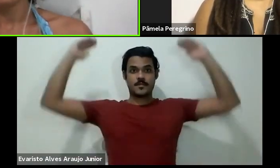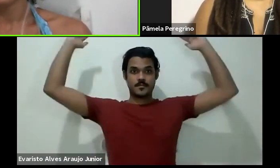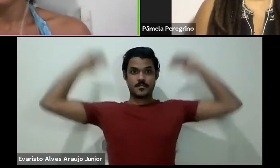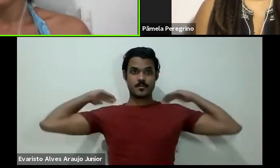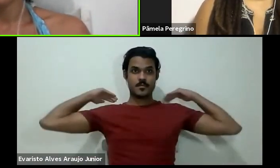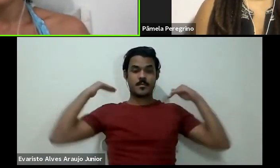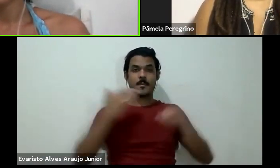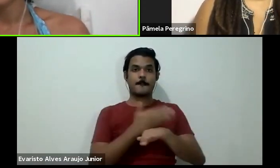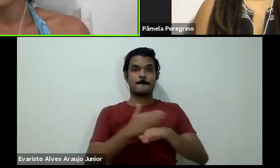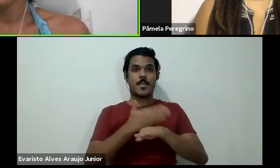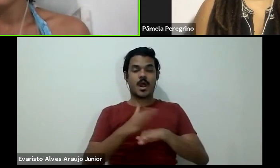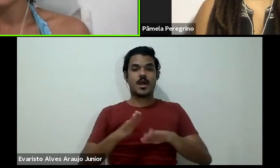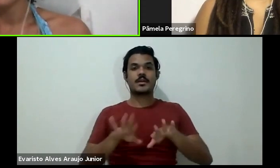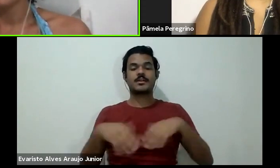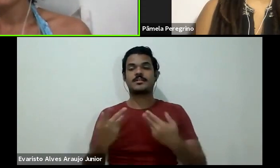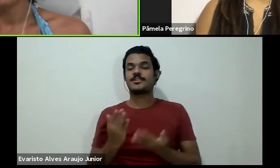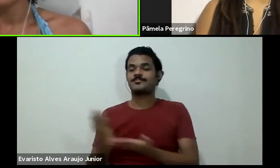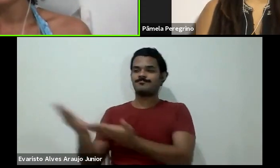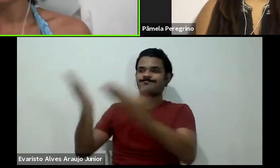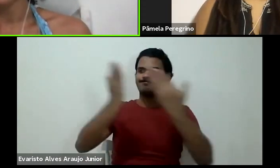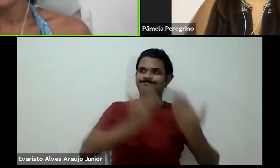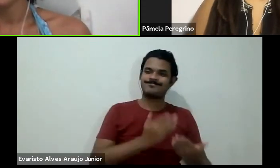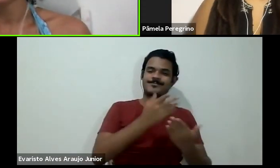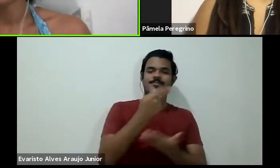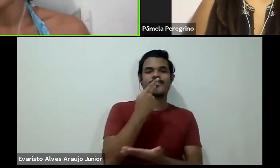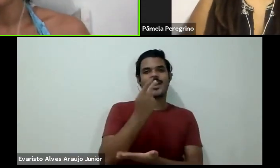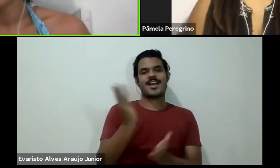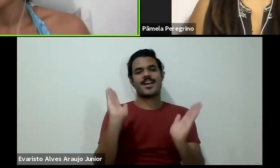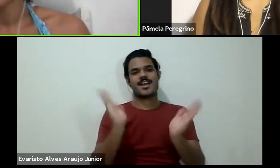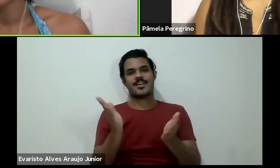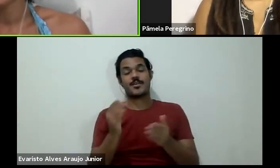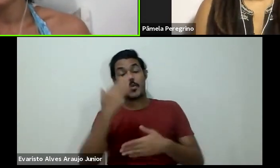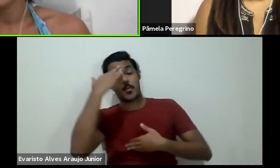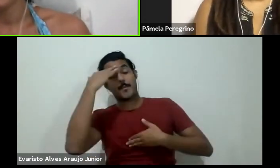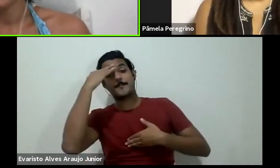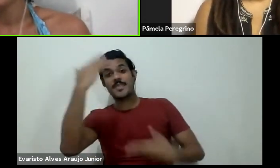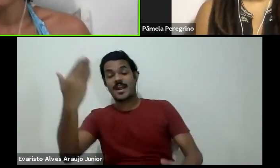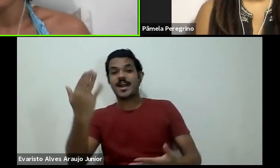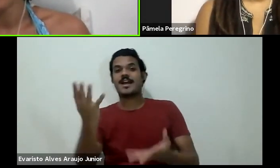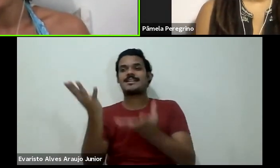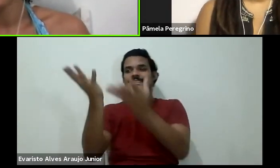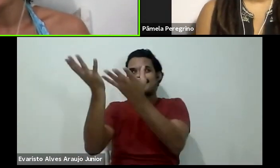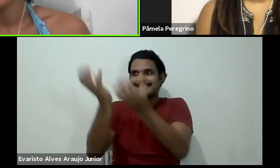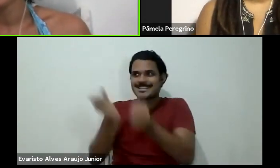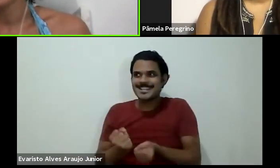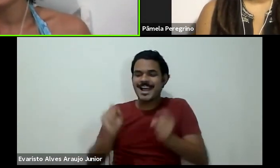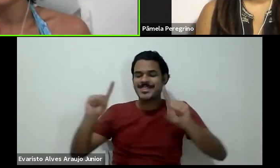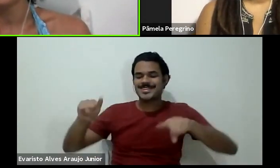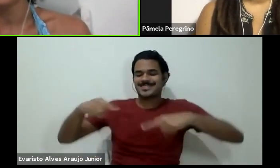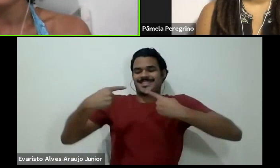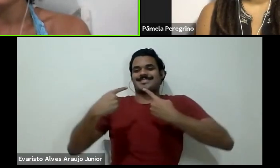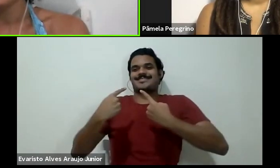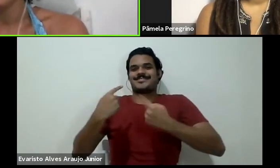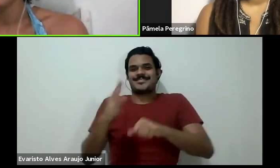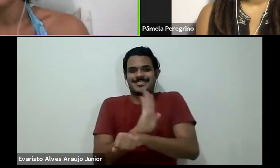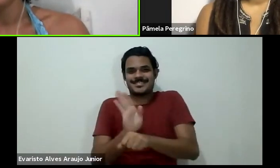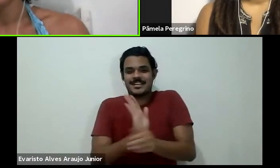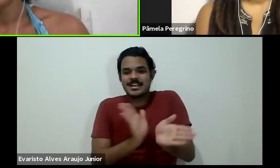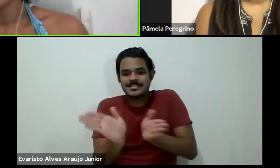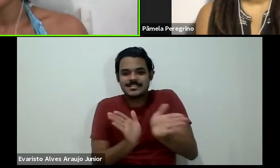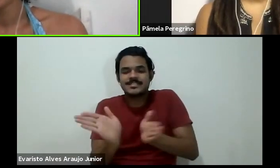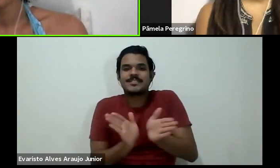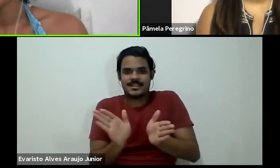branca. Pamela, a palavra está com você. Muito obrigada, inclusive, por ter aceitado o desafio de fazer a acessibilidade do